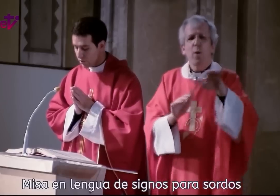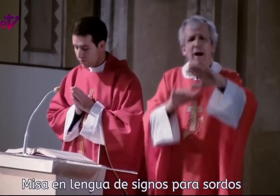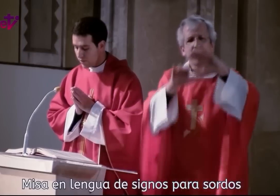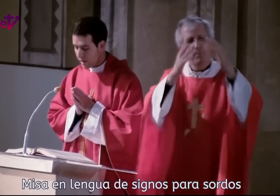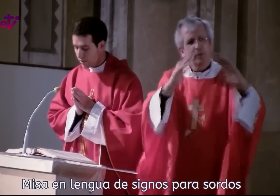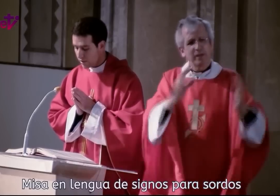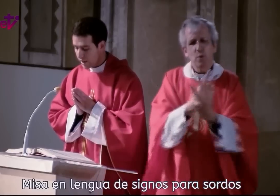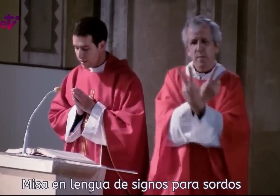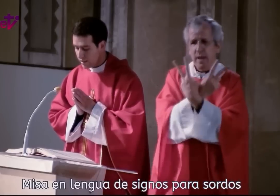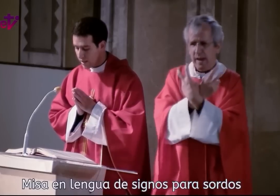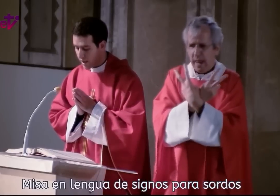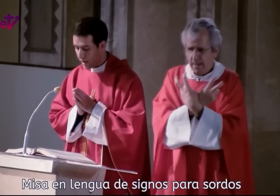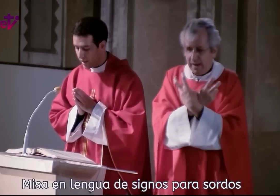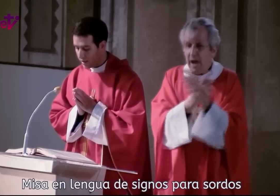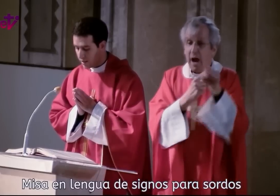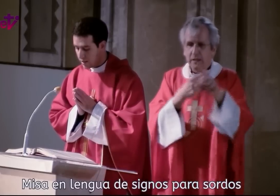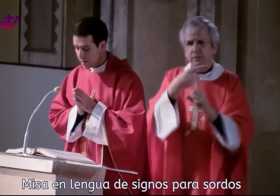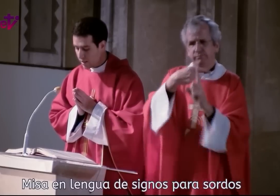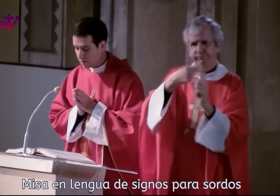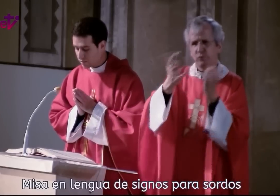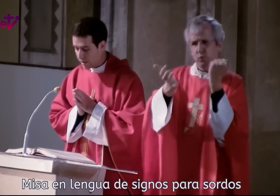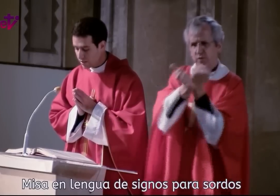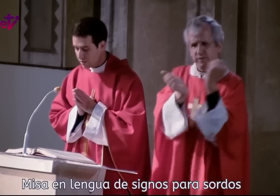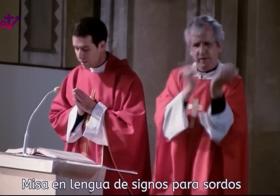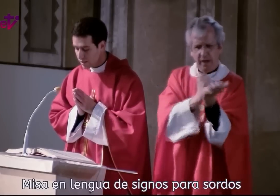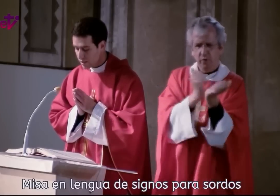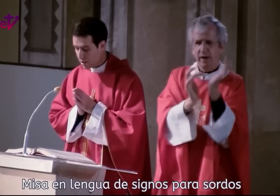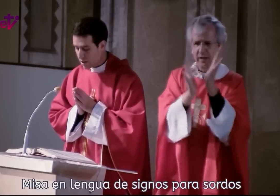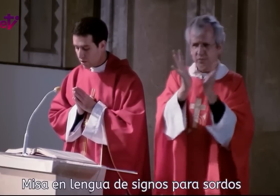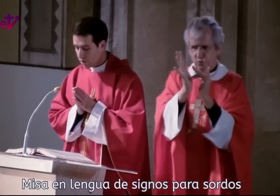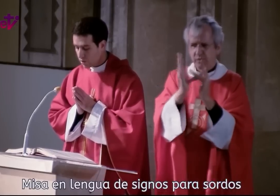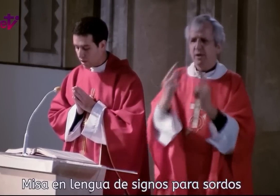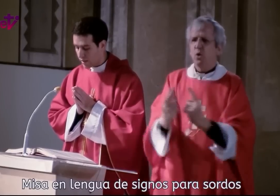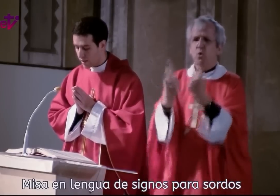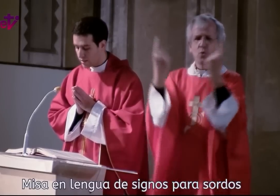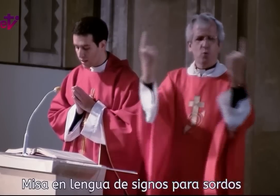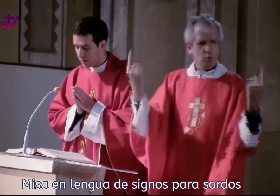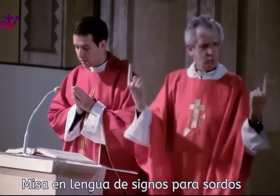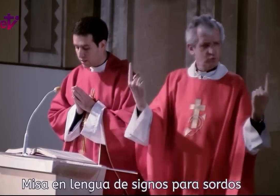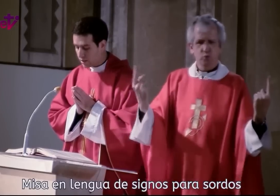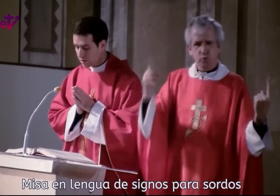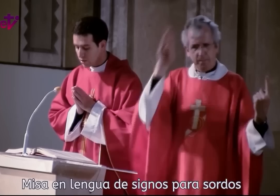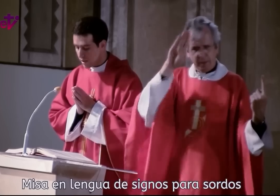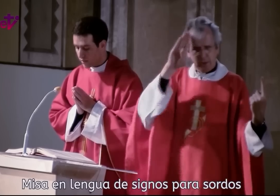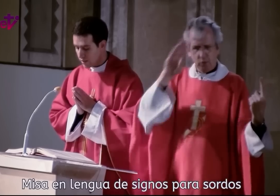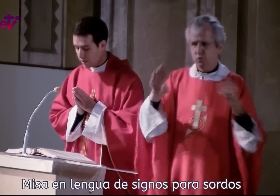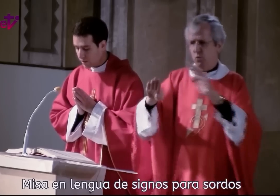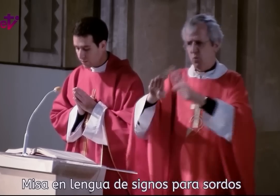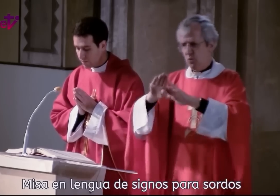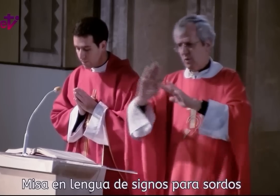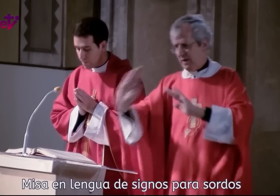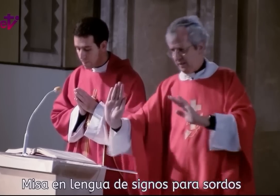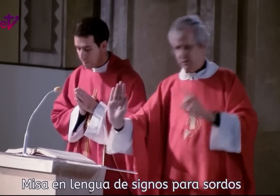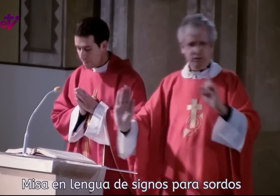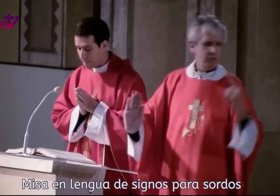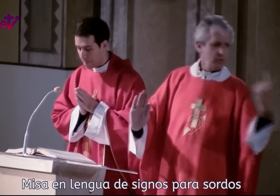lo crucificaron allí a él y a los malhechores, uno a la derecha y otro a la izquierda.